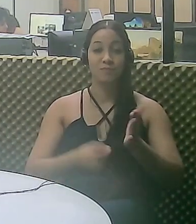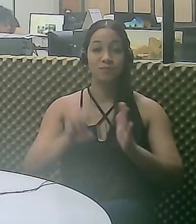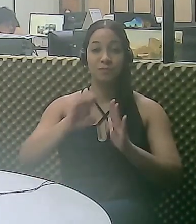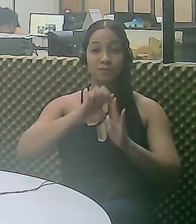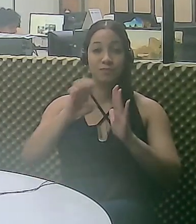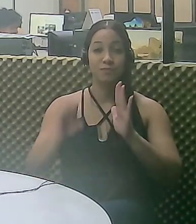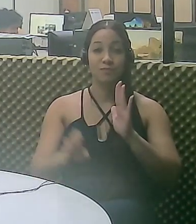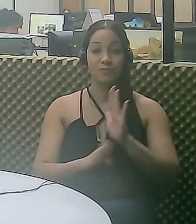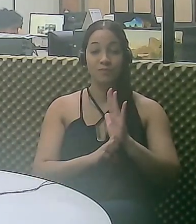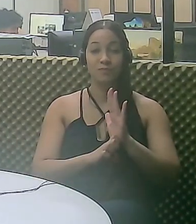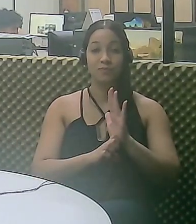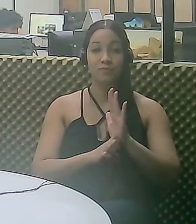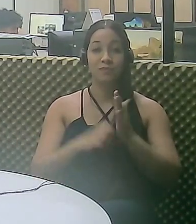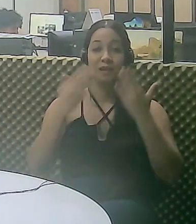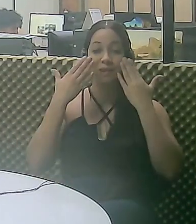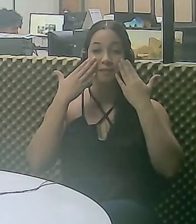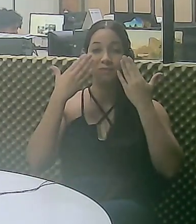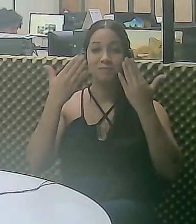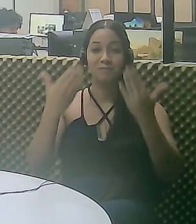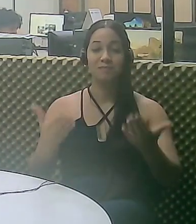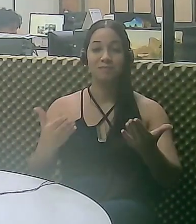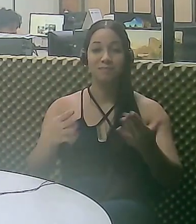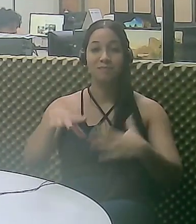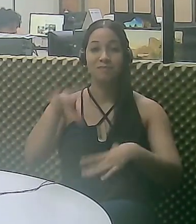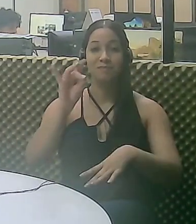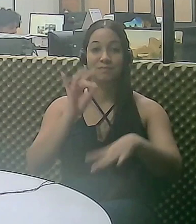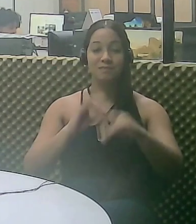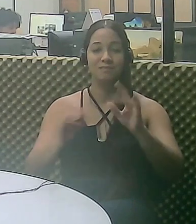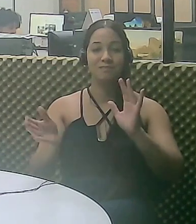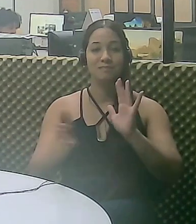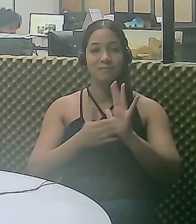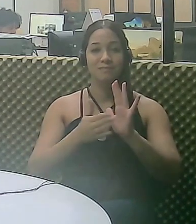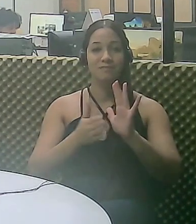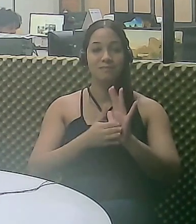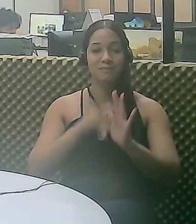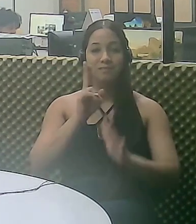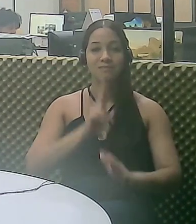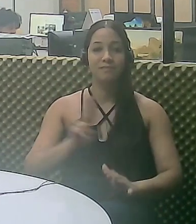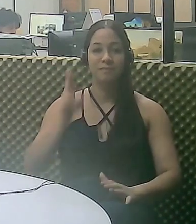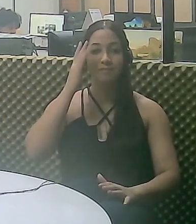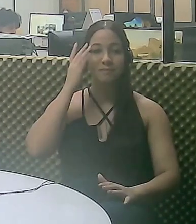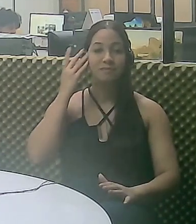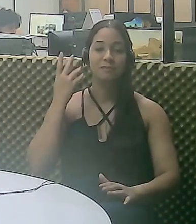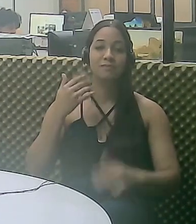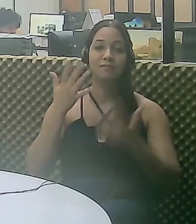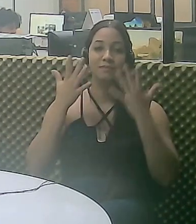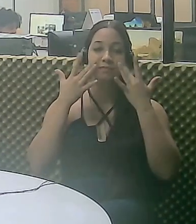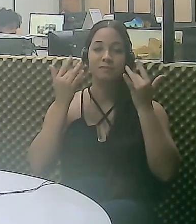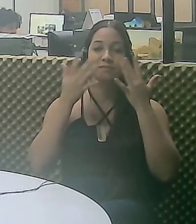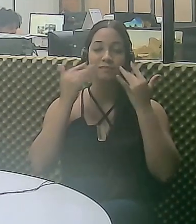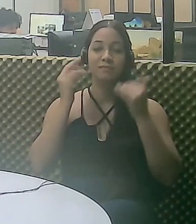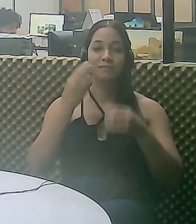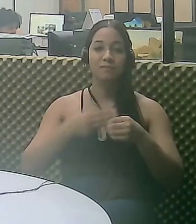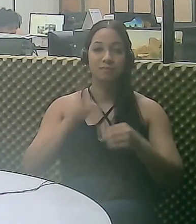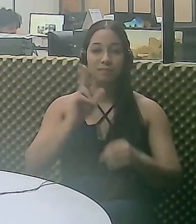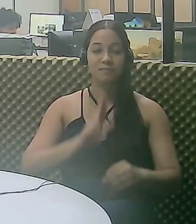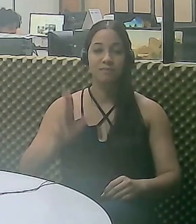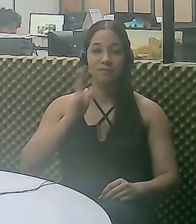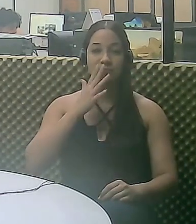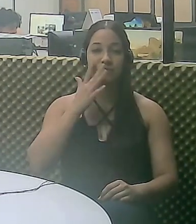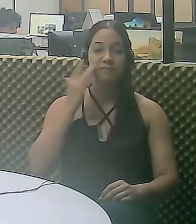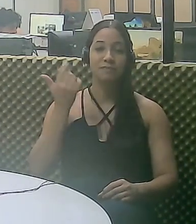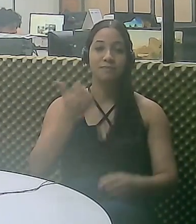edital referente à apresentação e seleção de propostas de utilização do Teatro Municipal de Uberlândia,